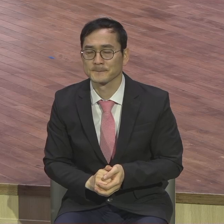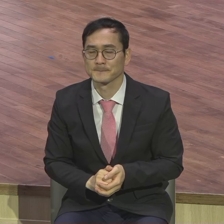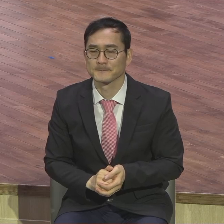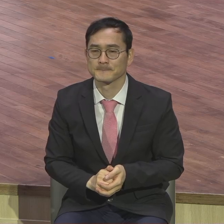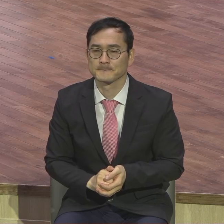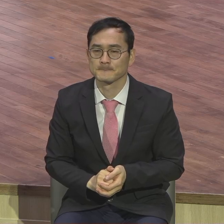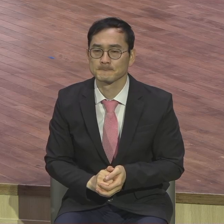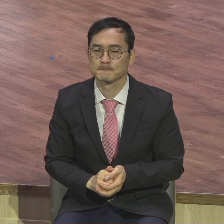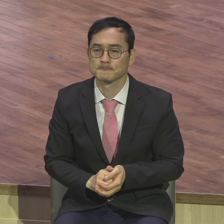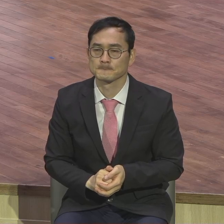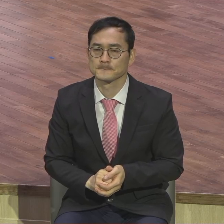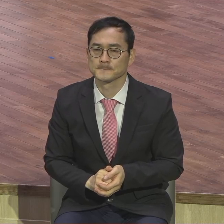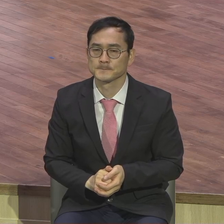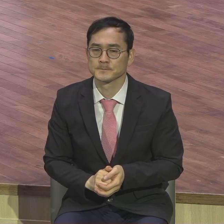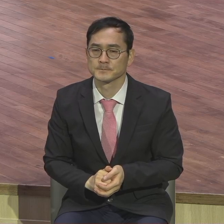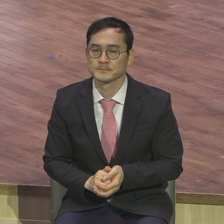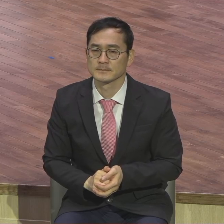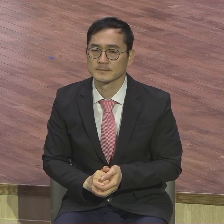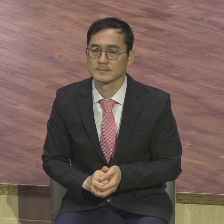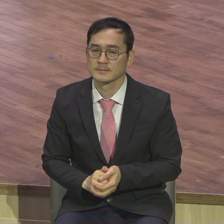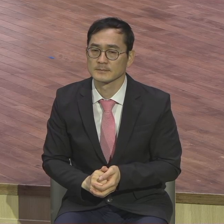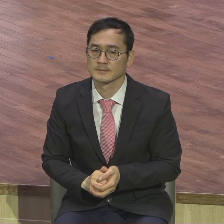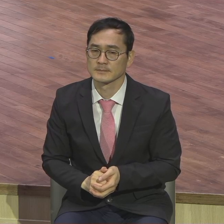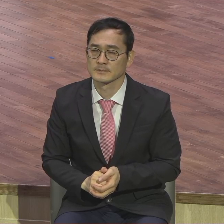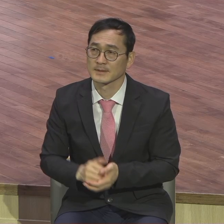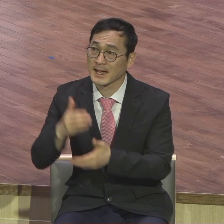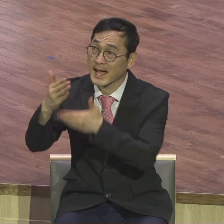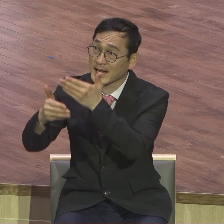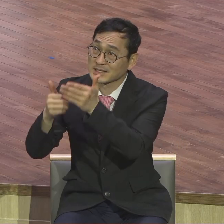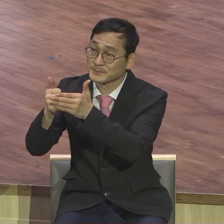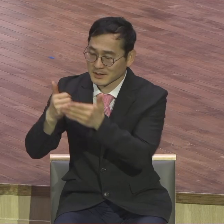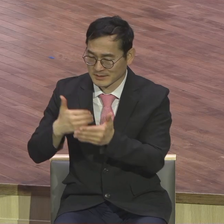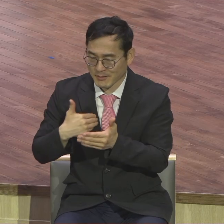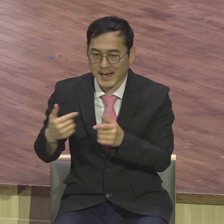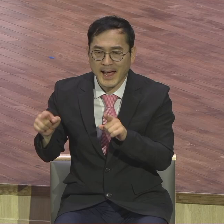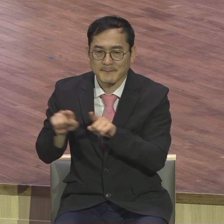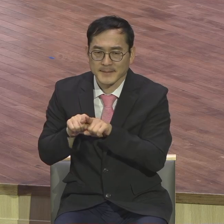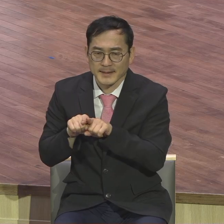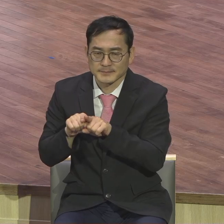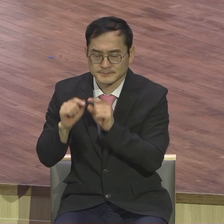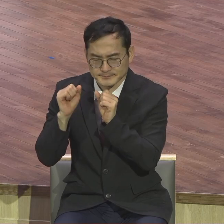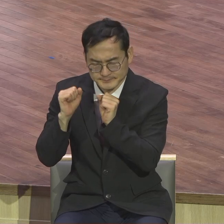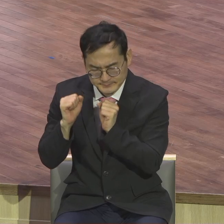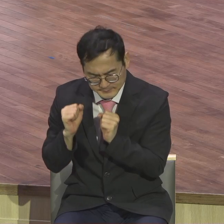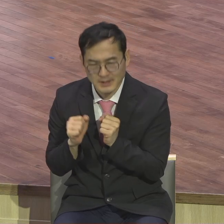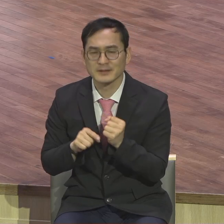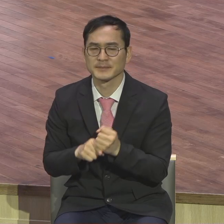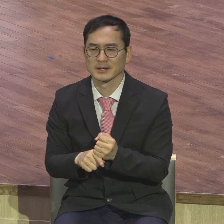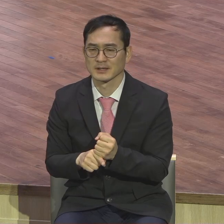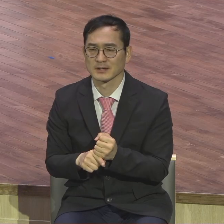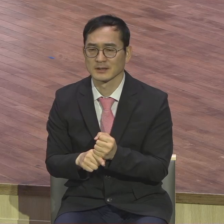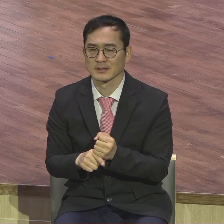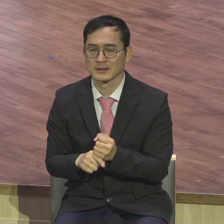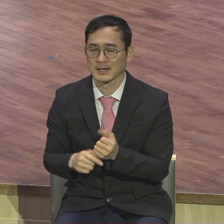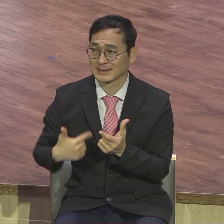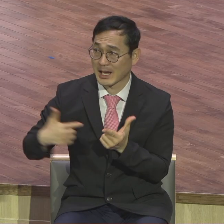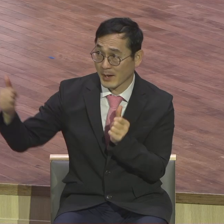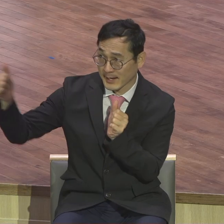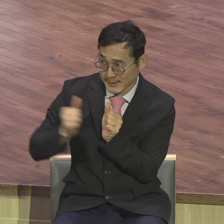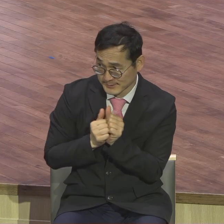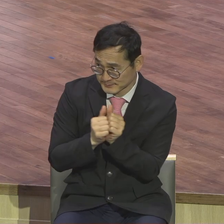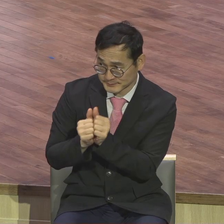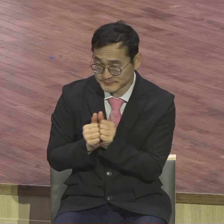하나님이 나와 함께 계시는 것을 드리는 것을 말합니다. 하나님이 나에게 나와 함께 계신다. 다시 말하면